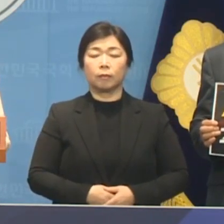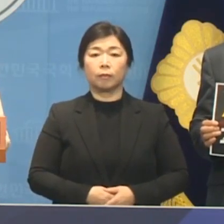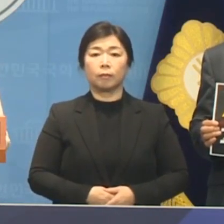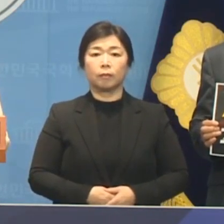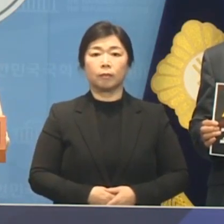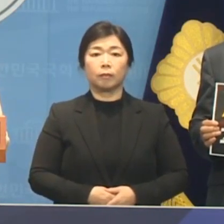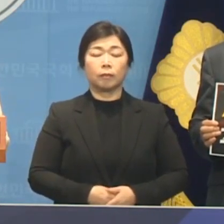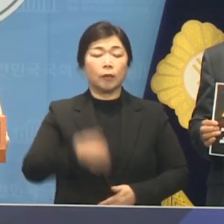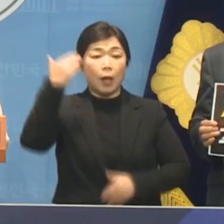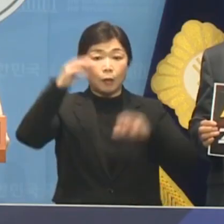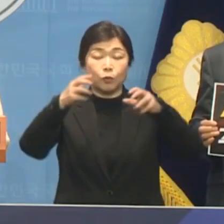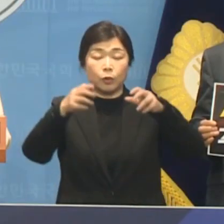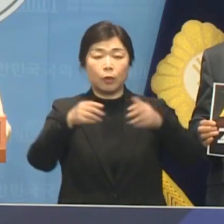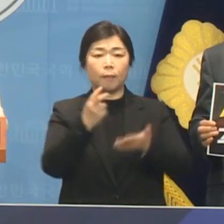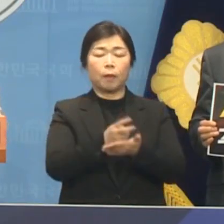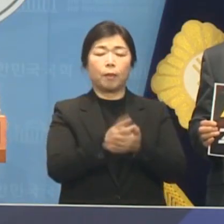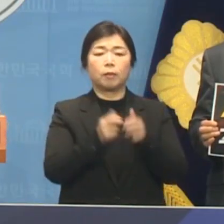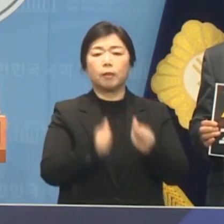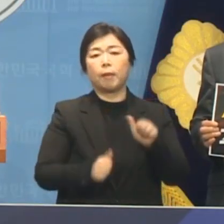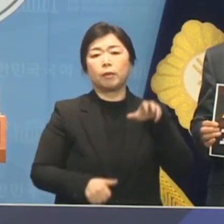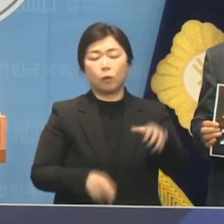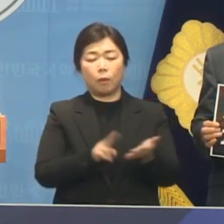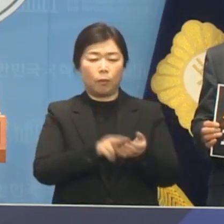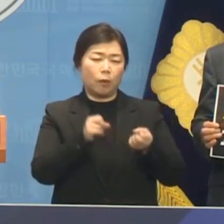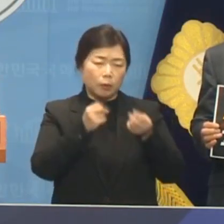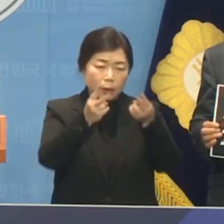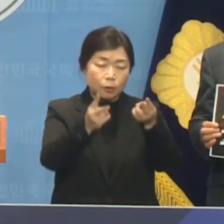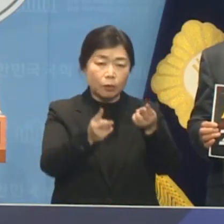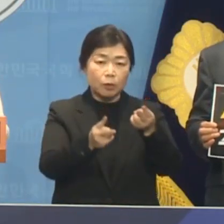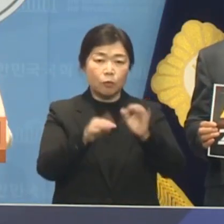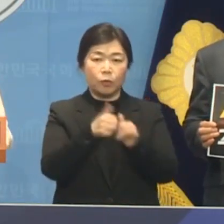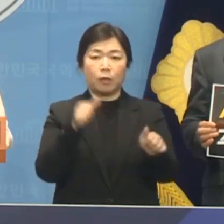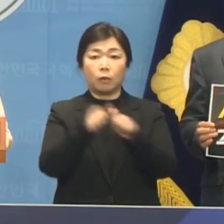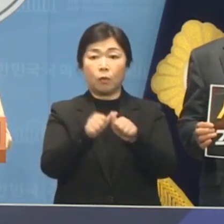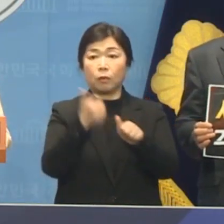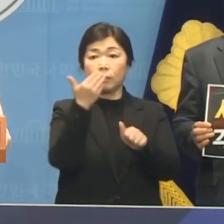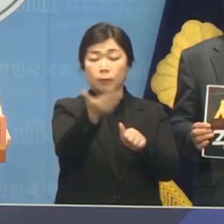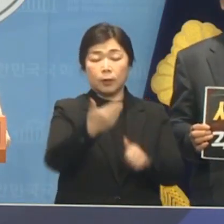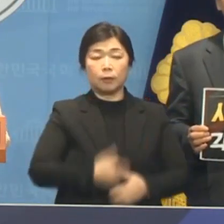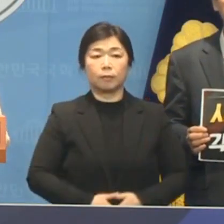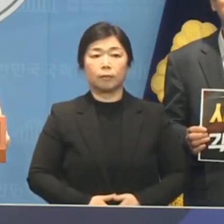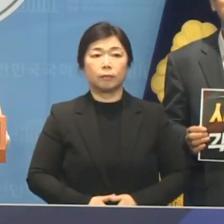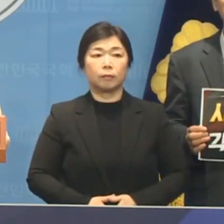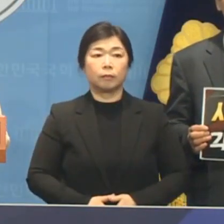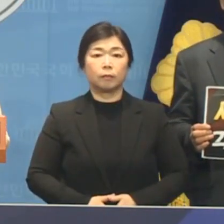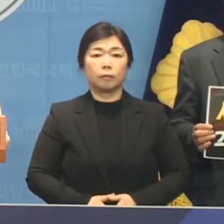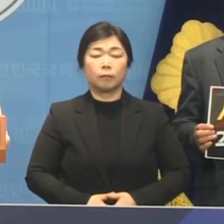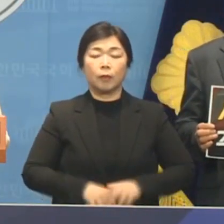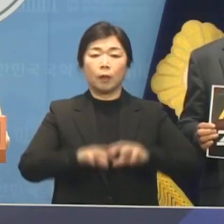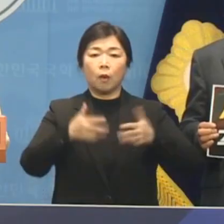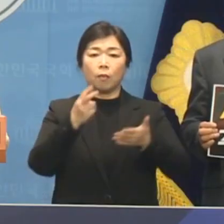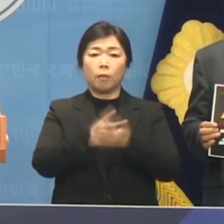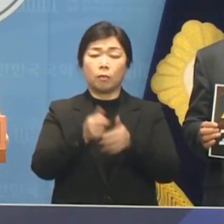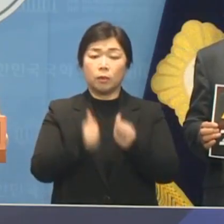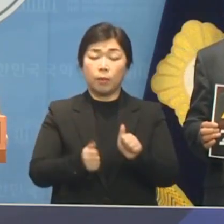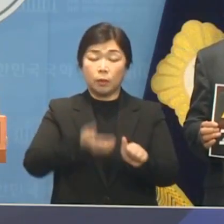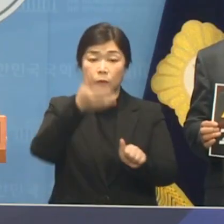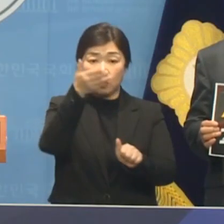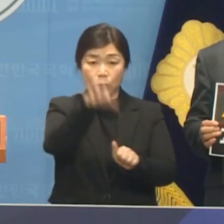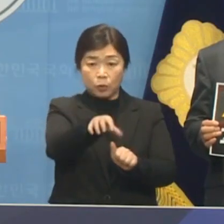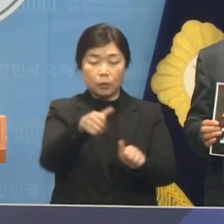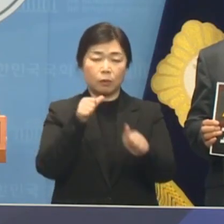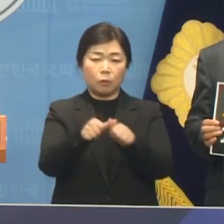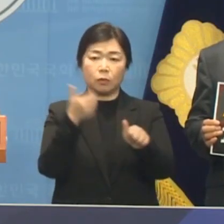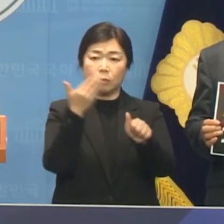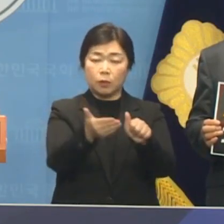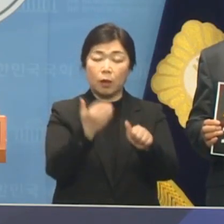네, 대한민국 헌법재판소에 보내는 국민의 경고. 헌법재판소에 강력히 경고한다.